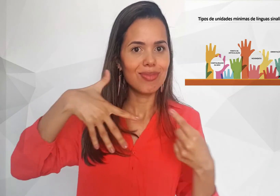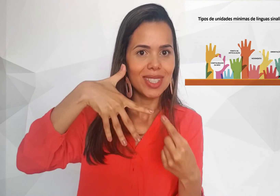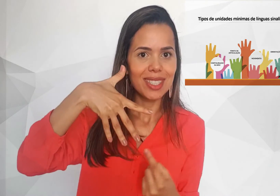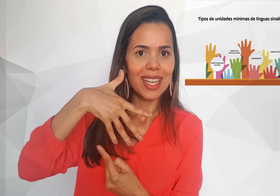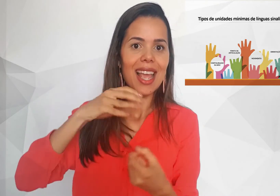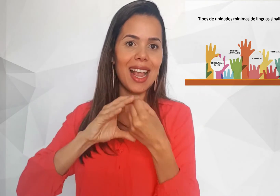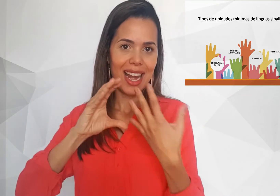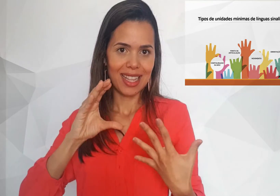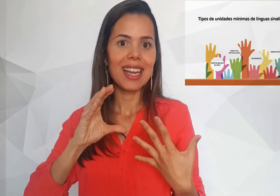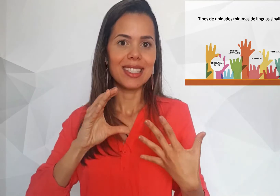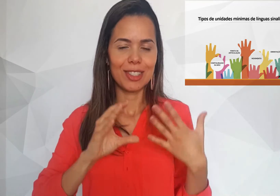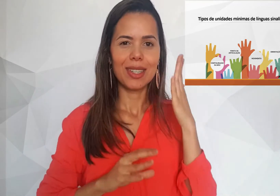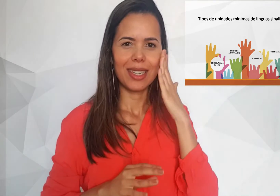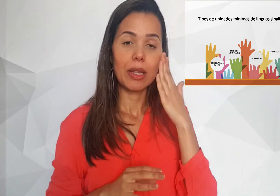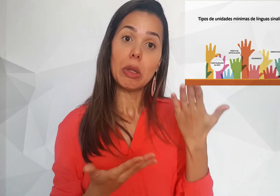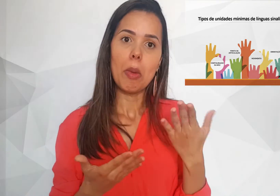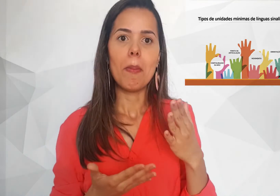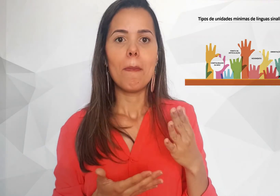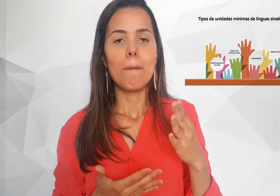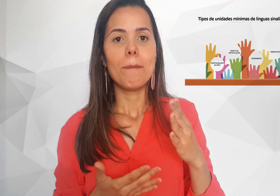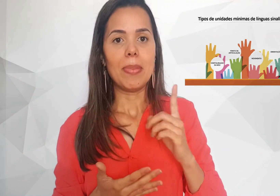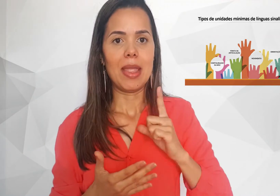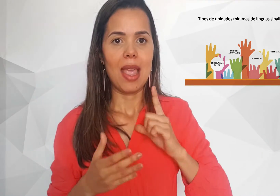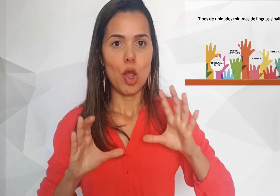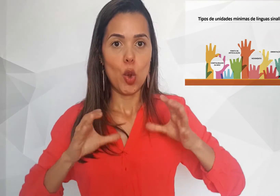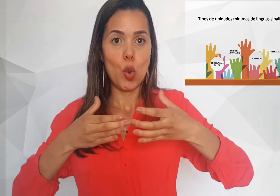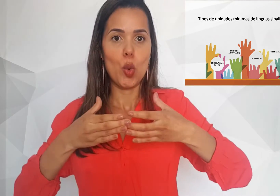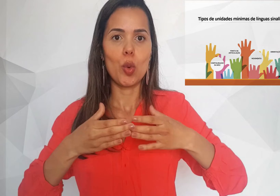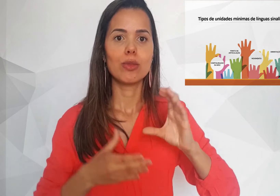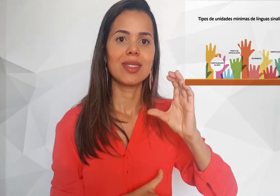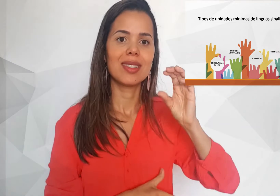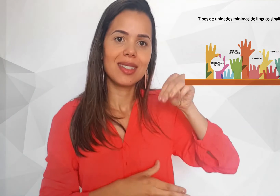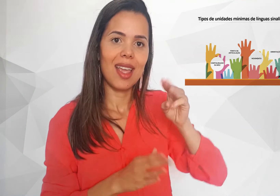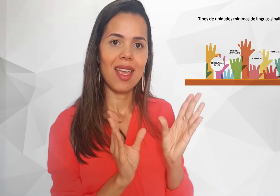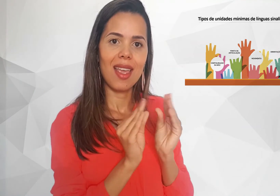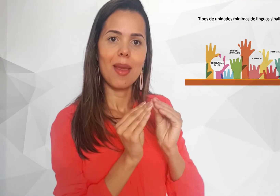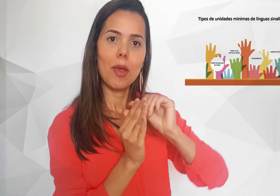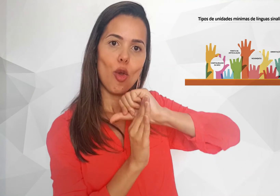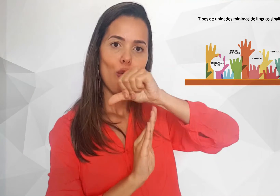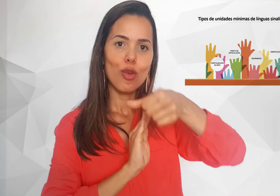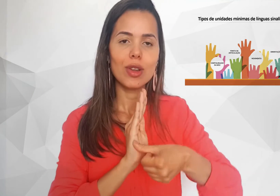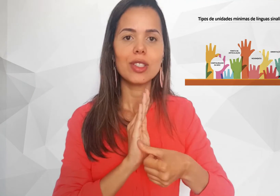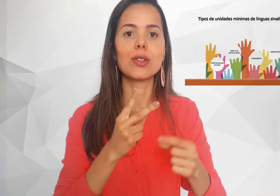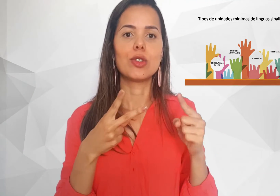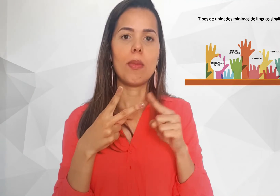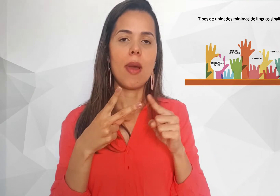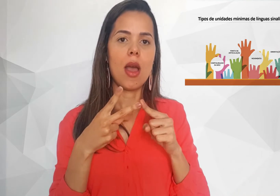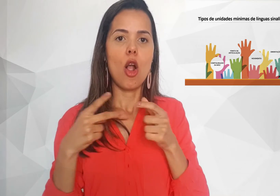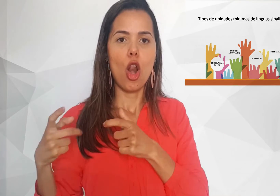essas subespecificações, como eu tenho dito para vocês, né? Então, nós temos aí representados a configuração da mão, o ponto